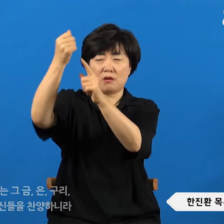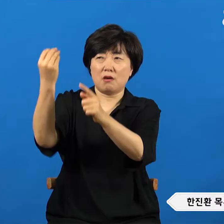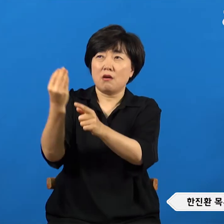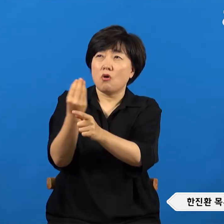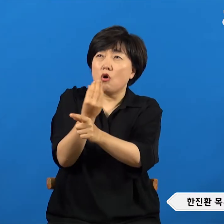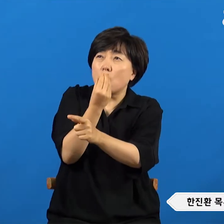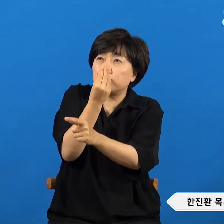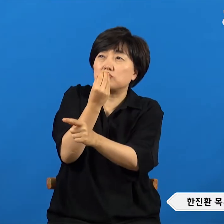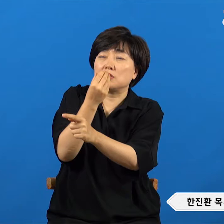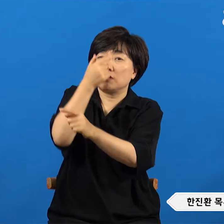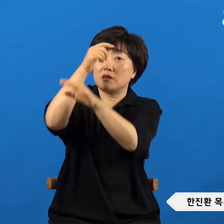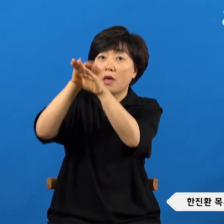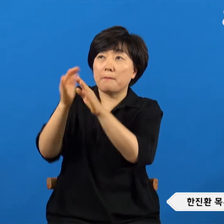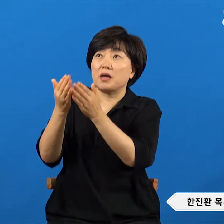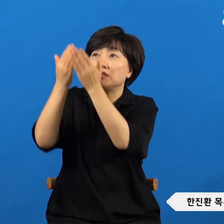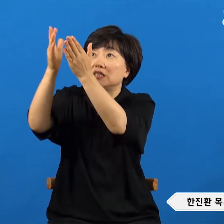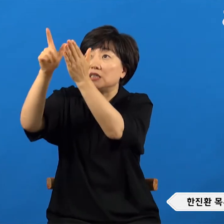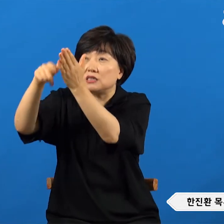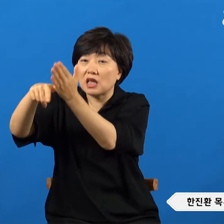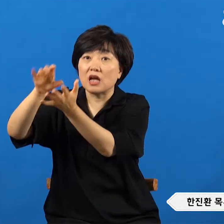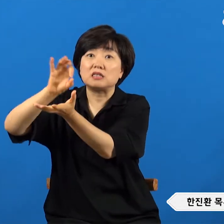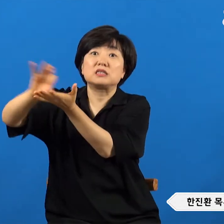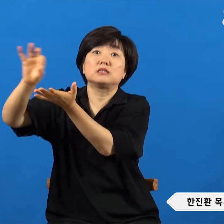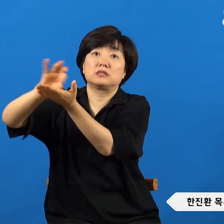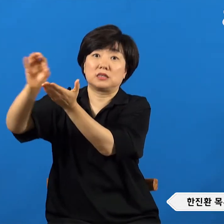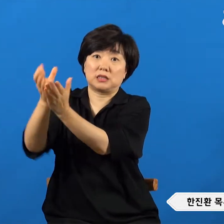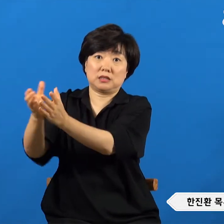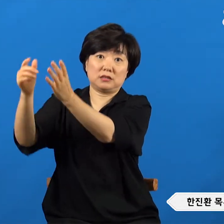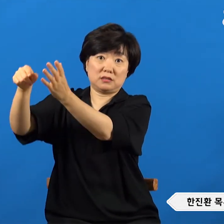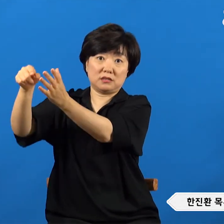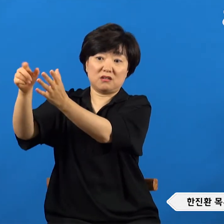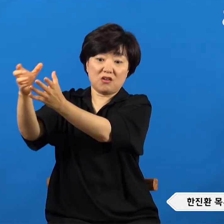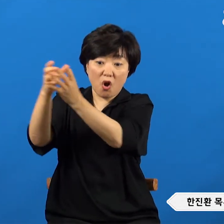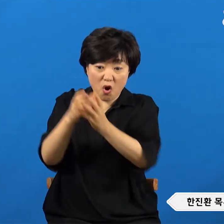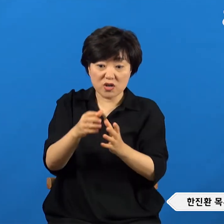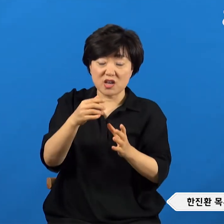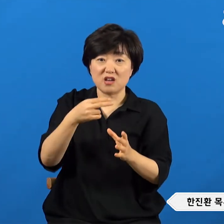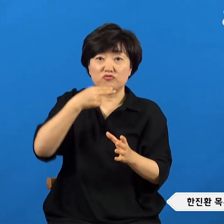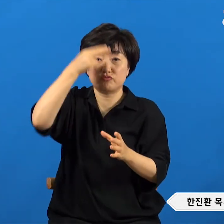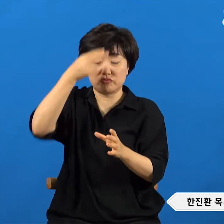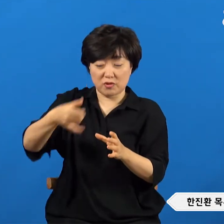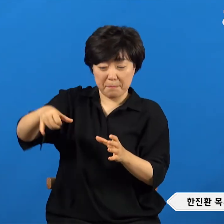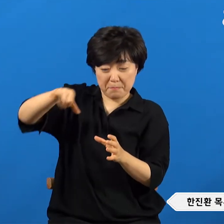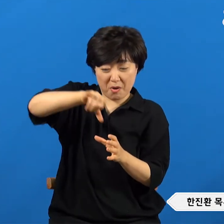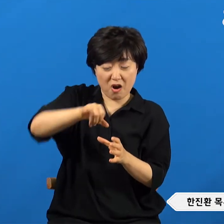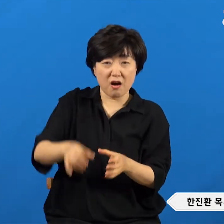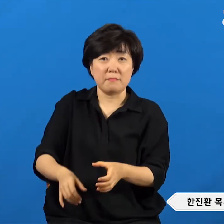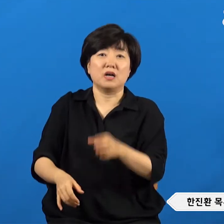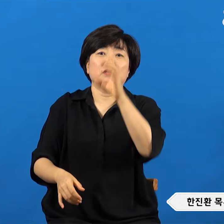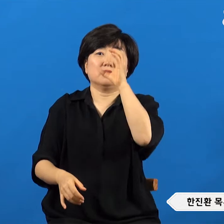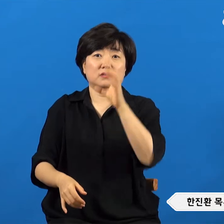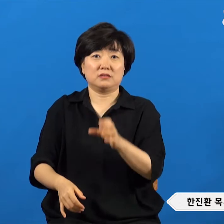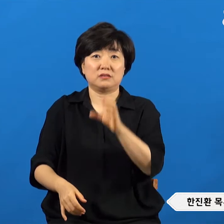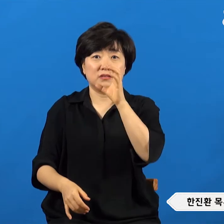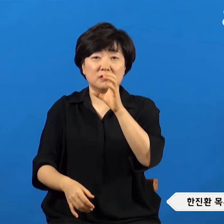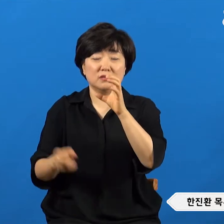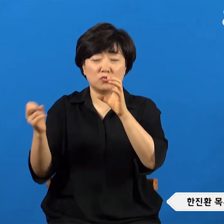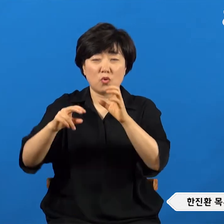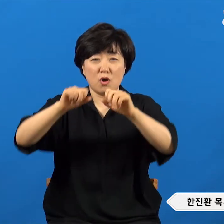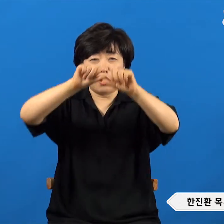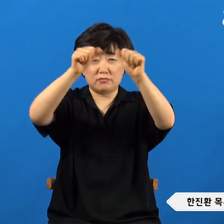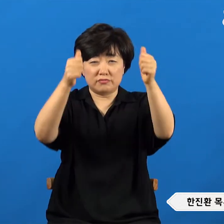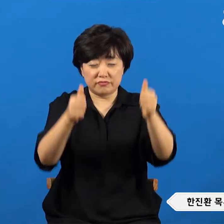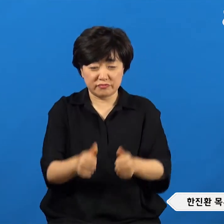기물들입니다. 거기다가 술을 퍼담아서 마셔댄 것입니다. 그리고는 온갖